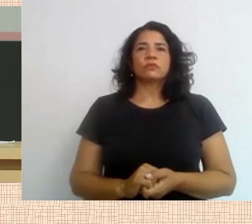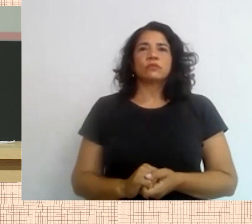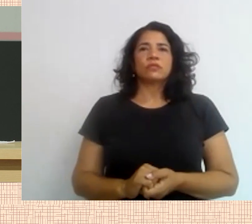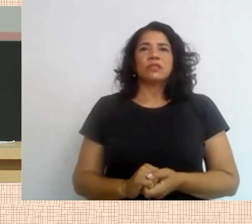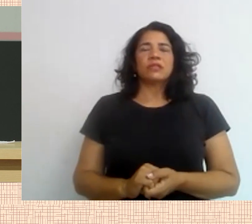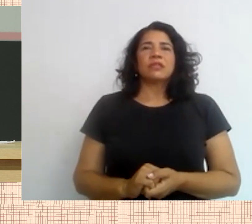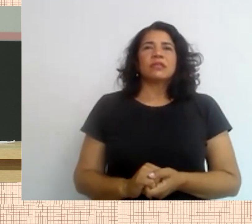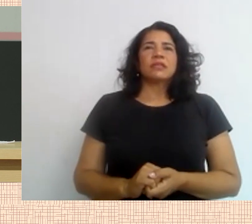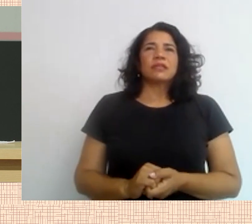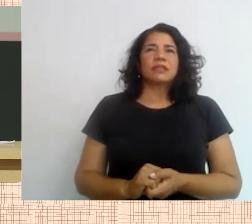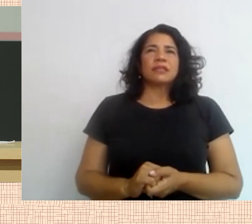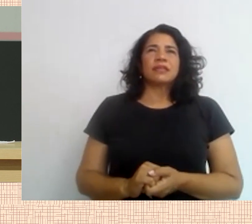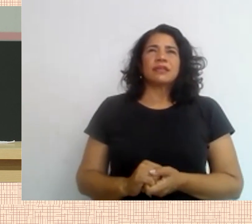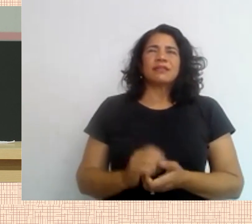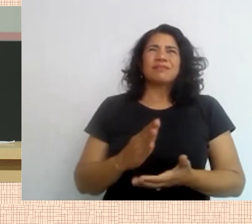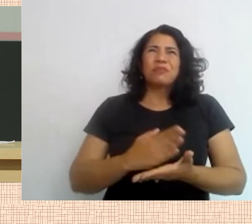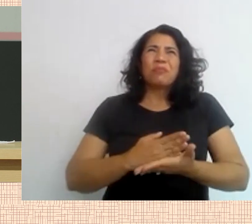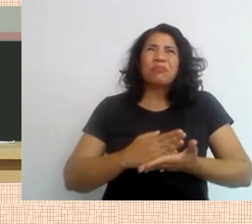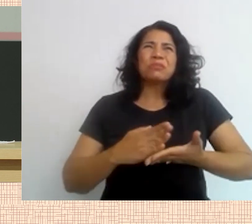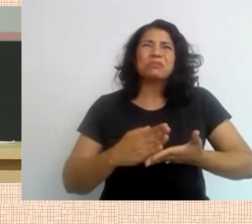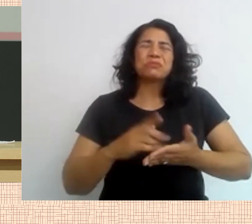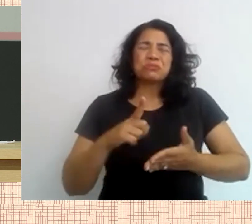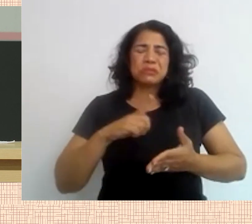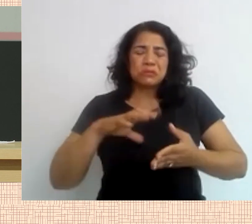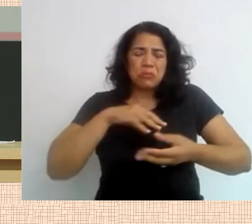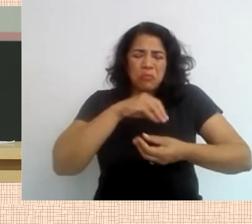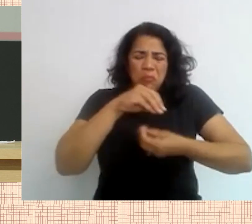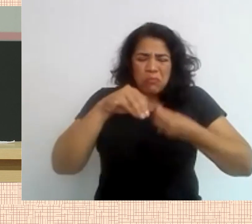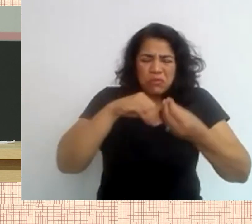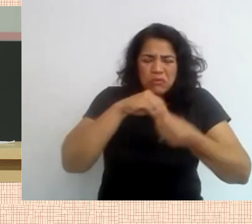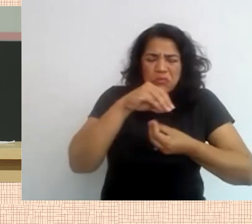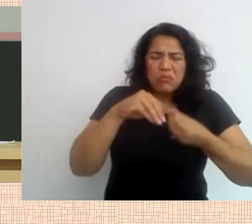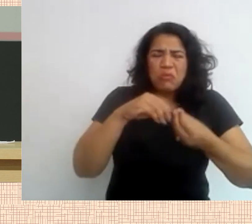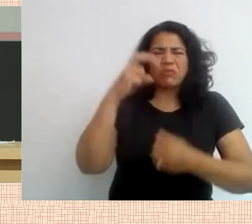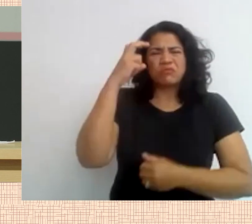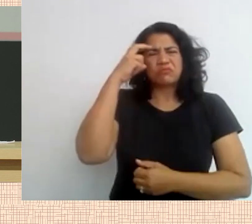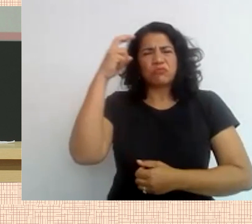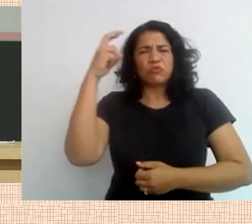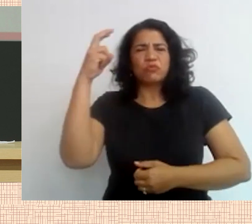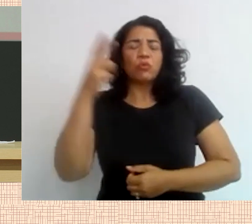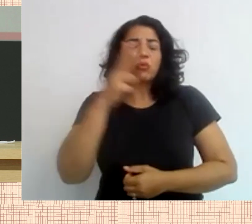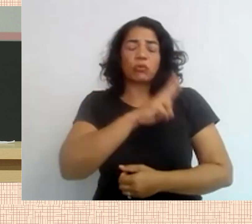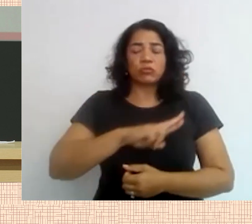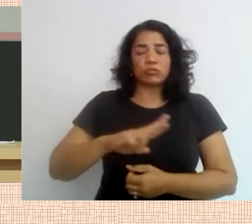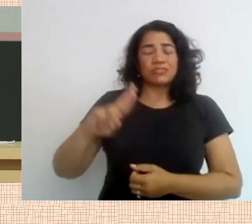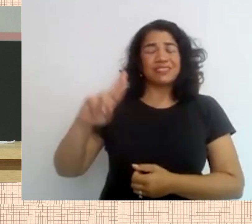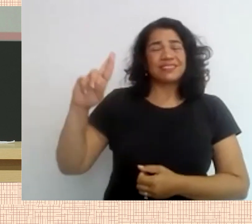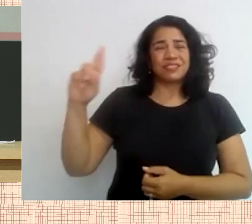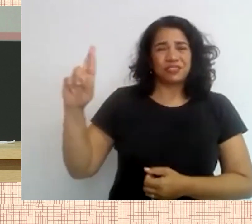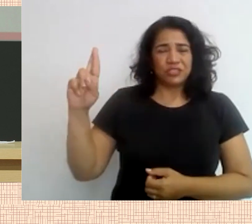culturas da época, isto é, tal como ascetismo. Sabe o que é ascetismo?